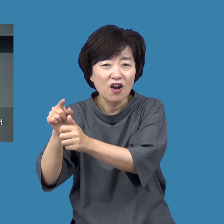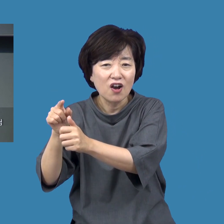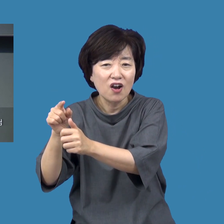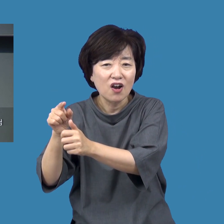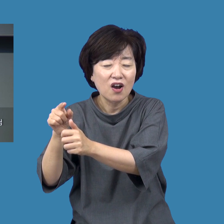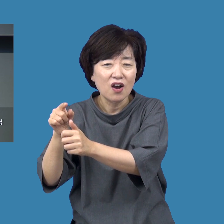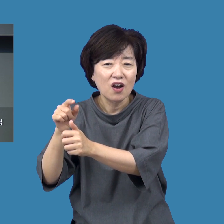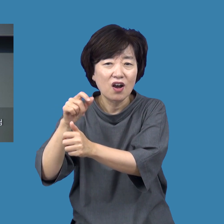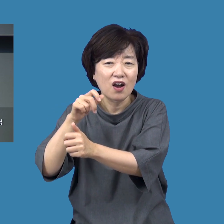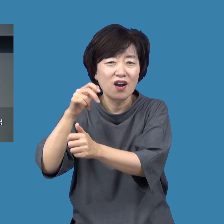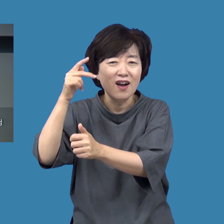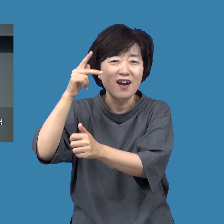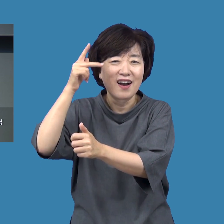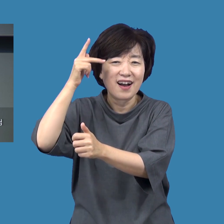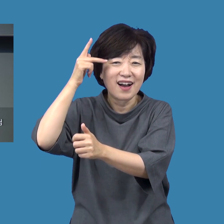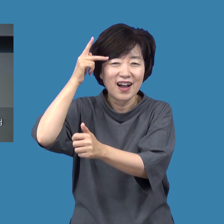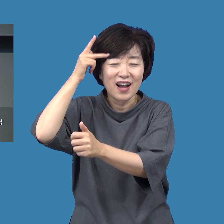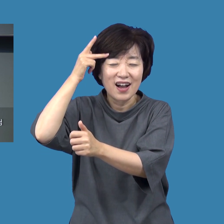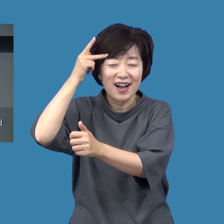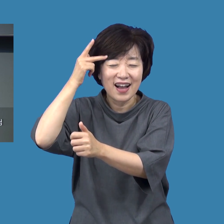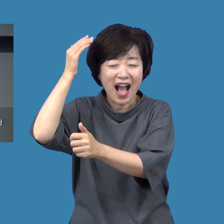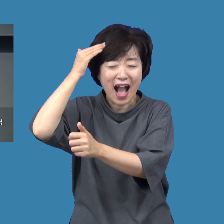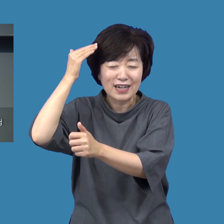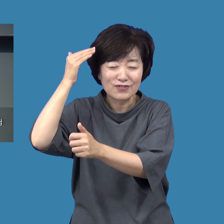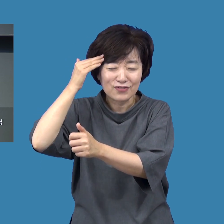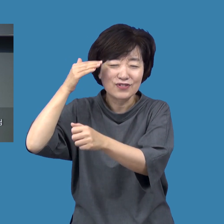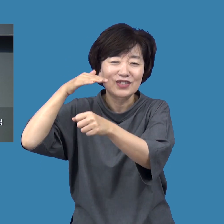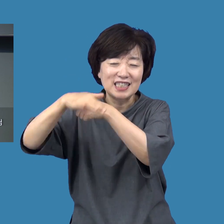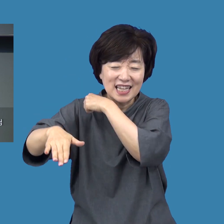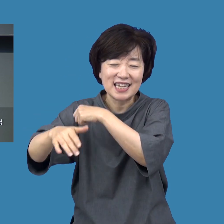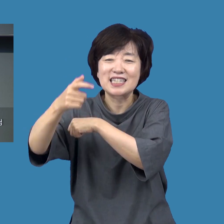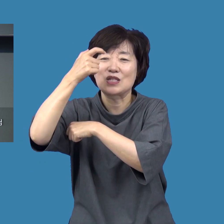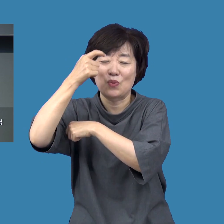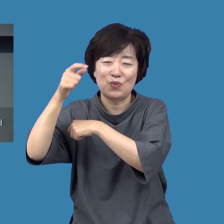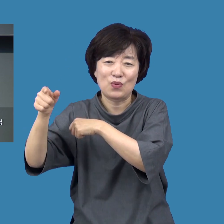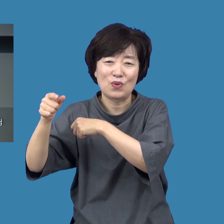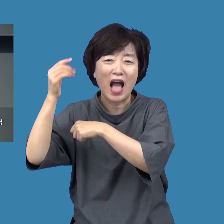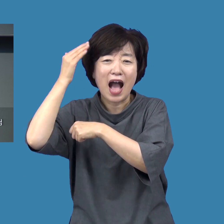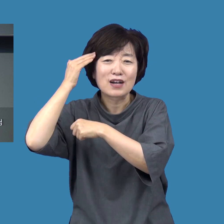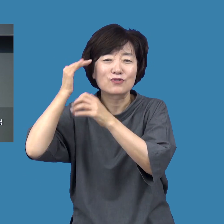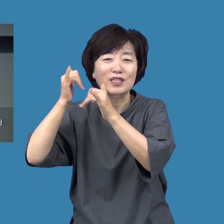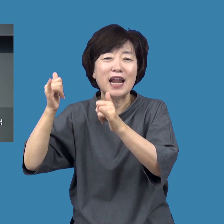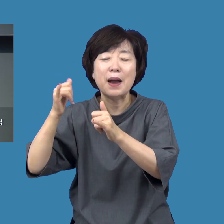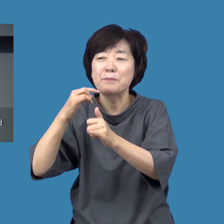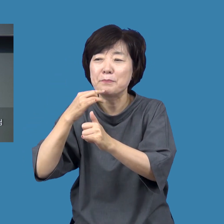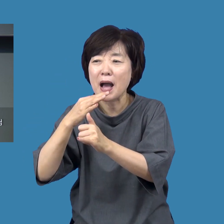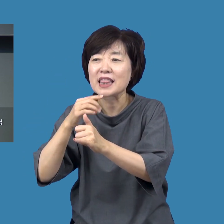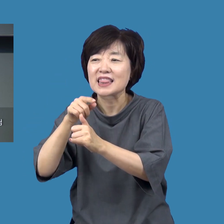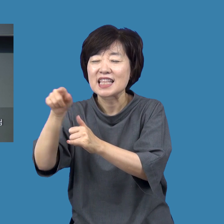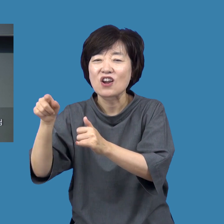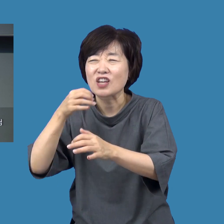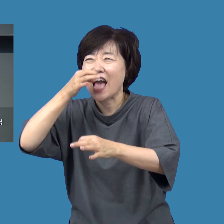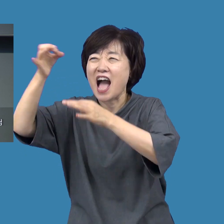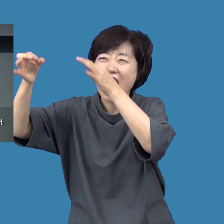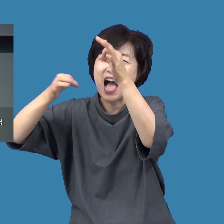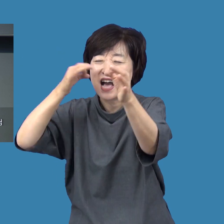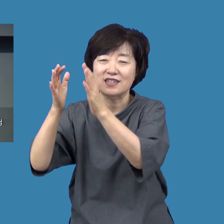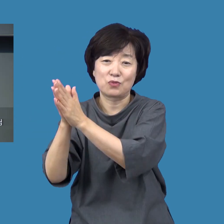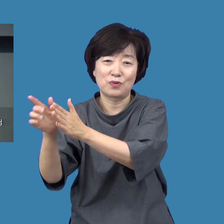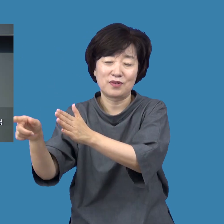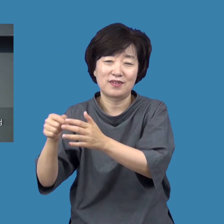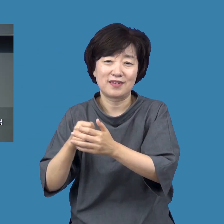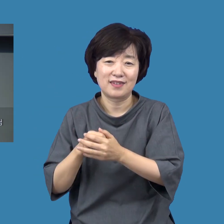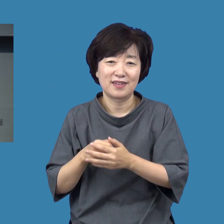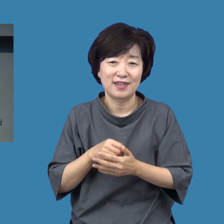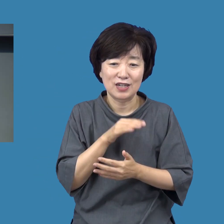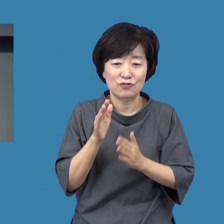코리안 스타일 프레어라고 불러. 그 이야기는 뭐냐면 한국 사람들 말고는 이렇게 기도하는 사람들이 많지 않다는 거예요. 근데 우리는